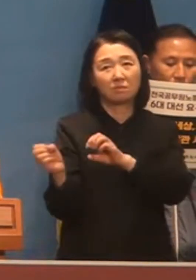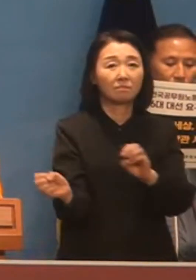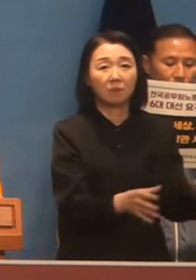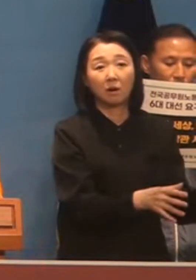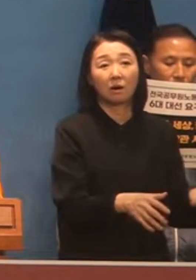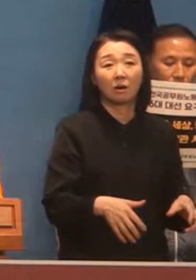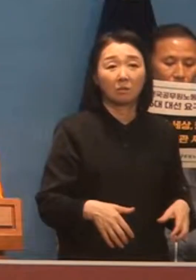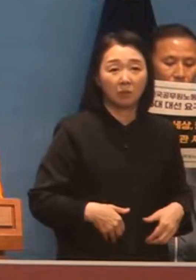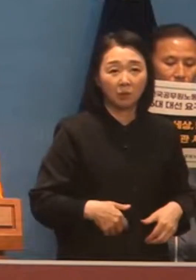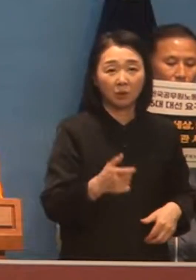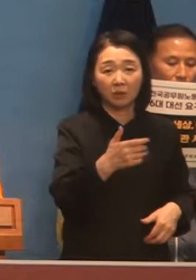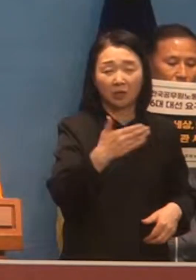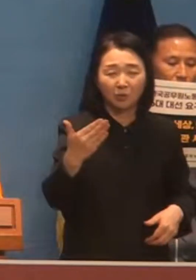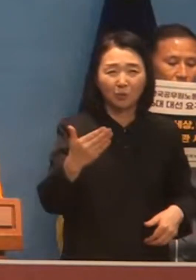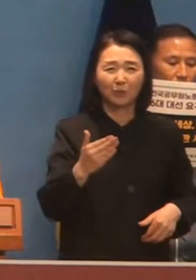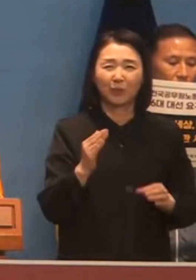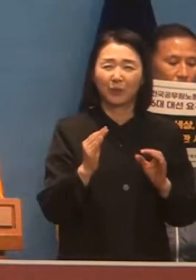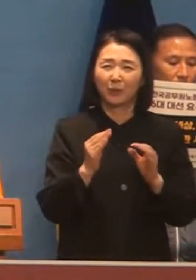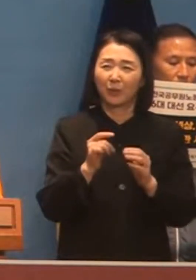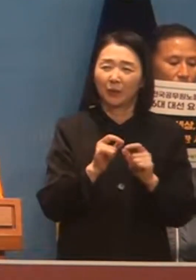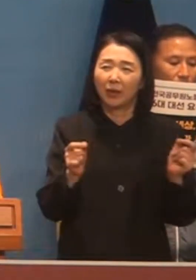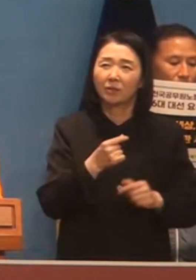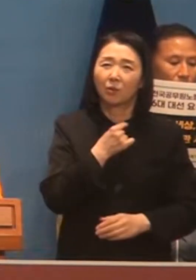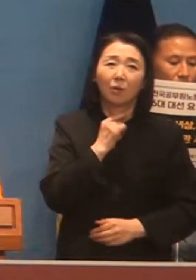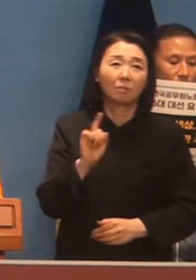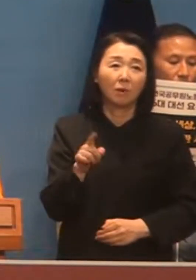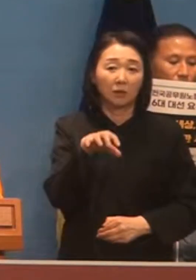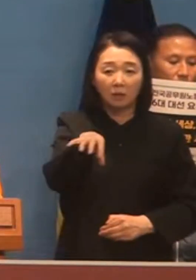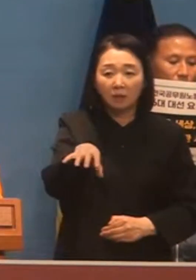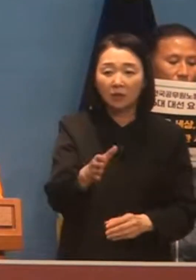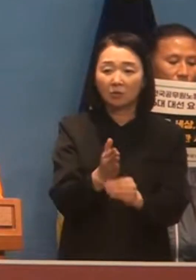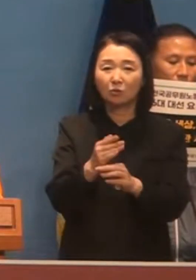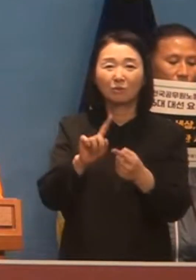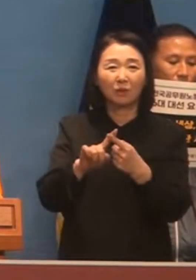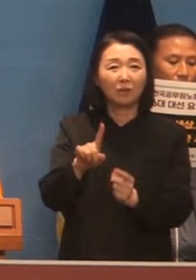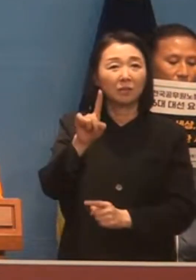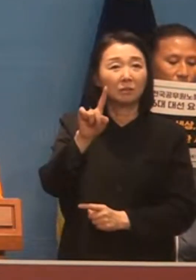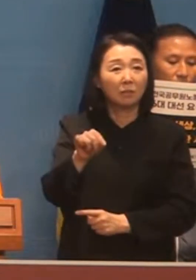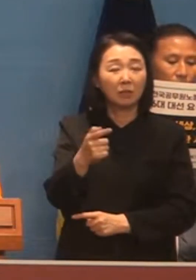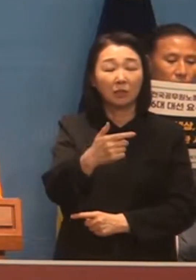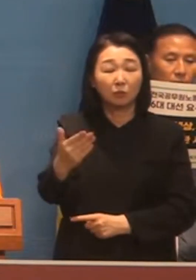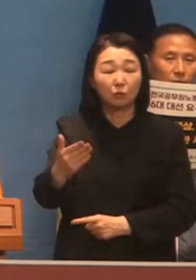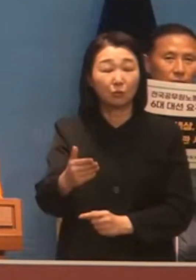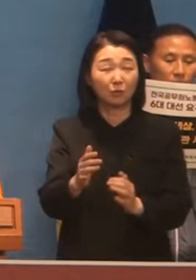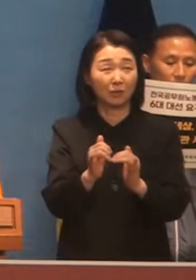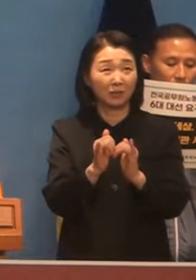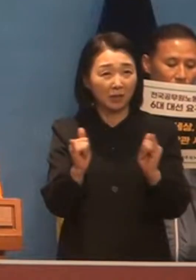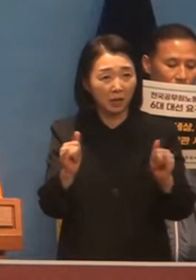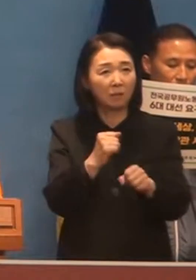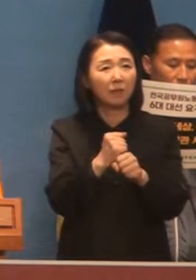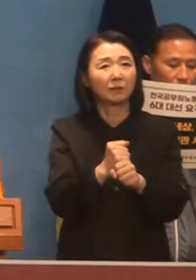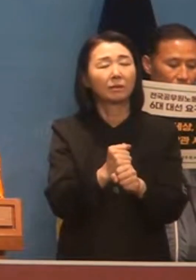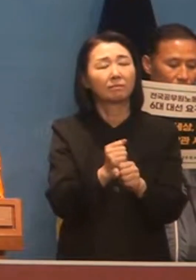우리 소방관들의 오랜 영혼이었던 현장 중심의 10만 소방관 시대를 열어가는 시작점이 되어야